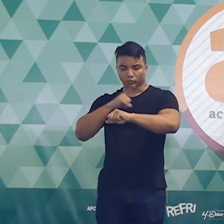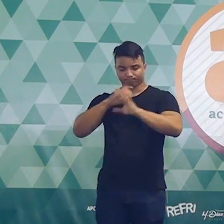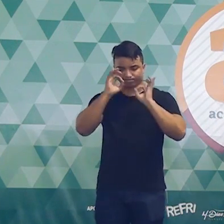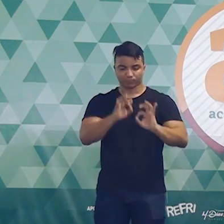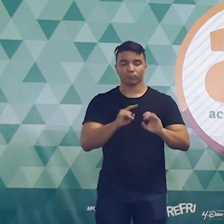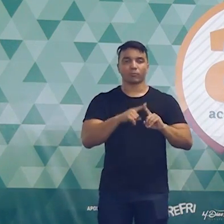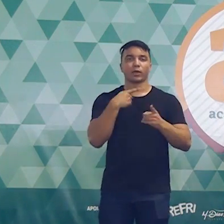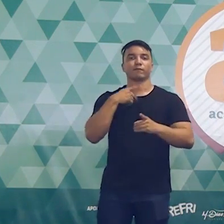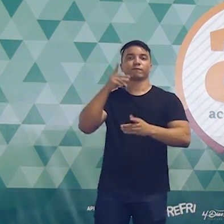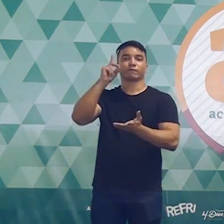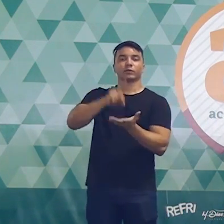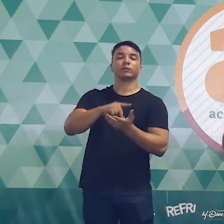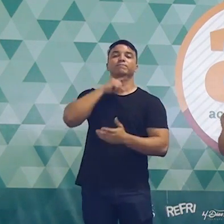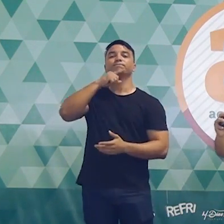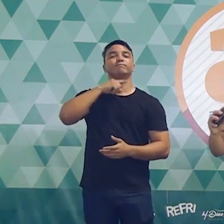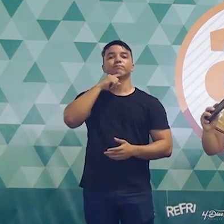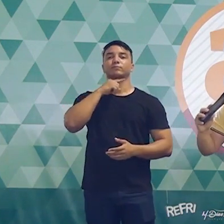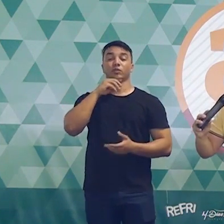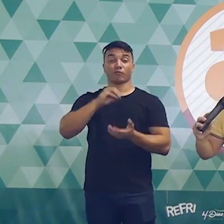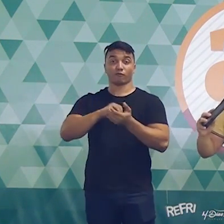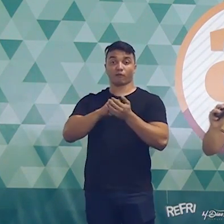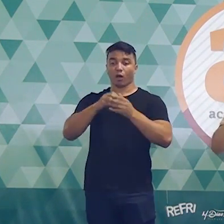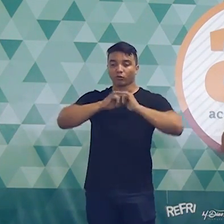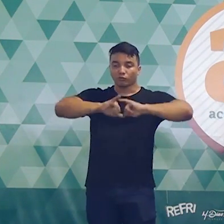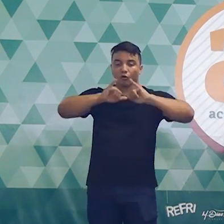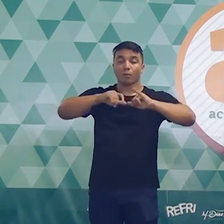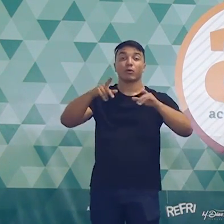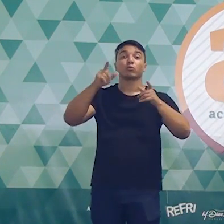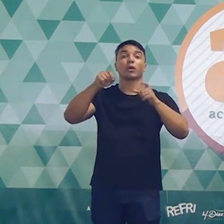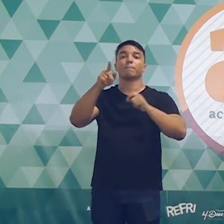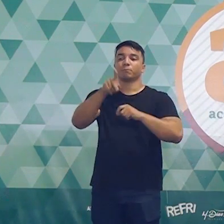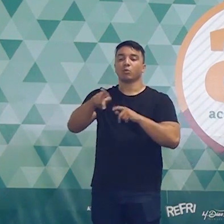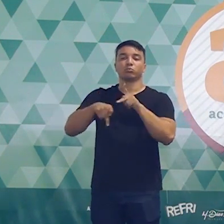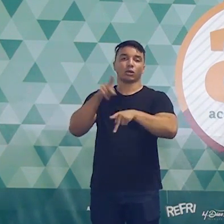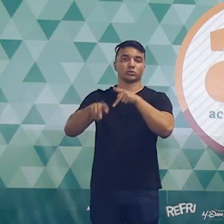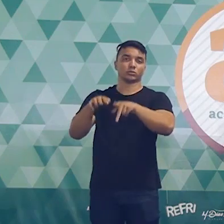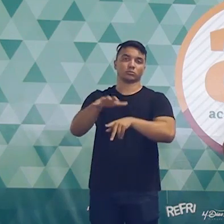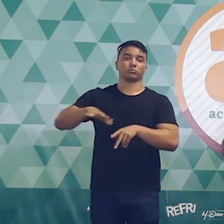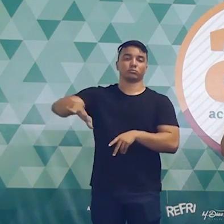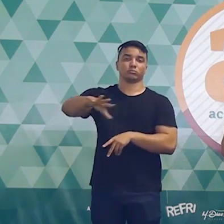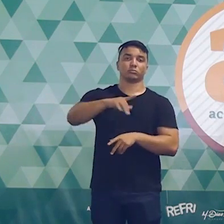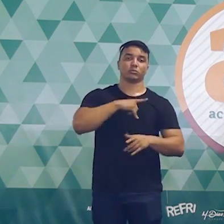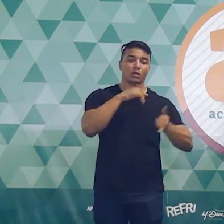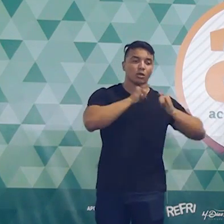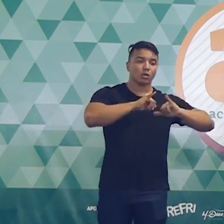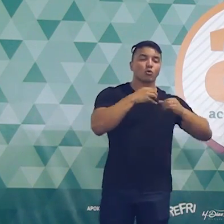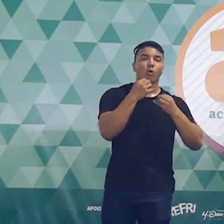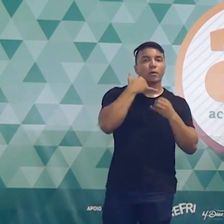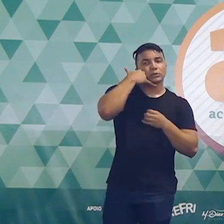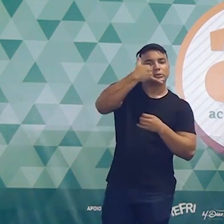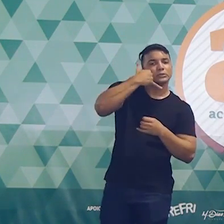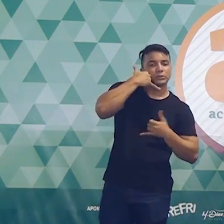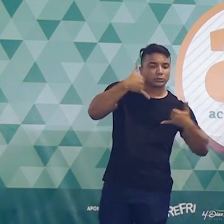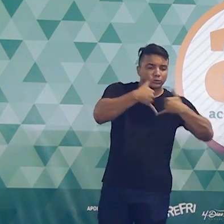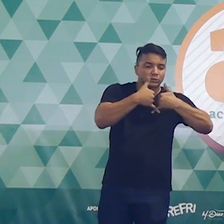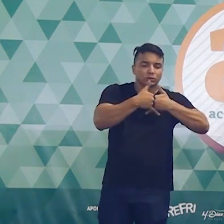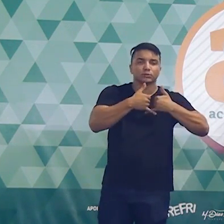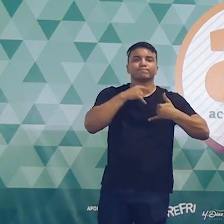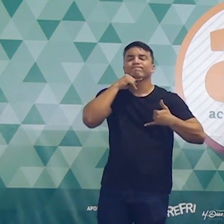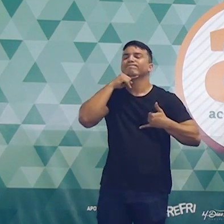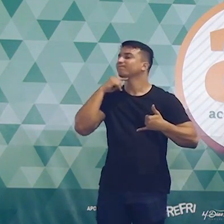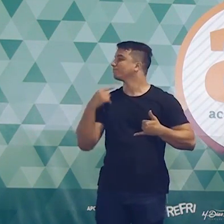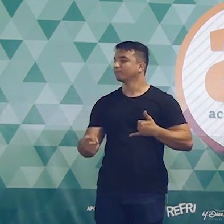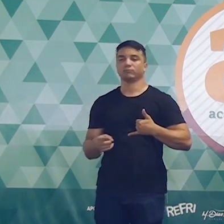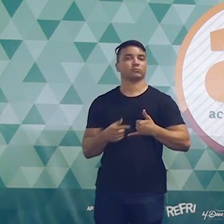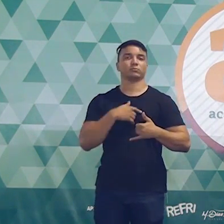mas a prática não é executada, faltam informes à população, mecanismos de denúncia, o Disque Denúncia tal não